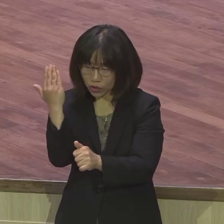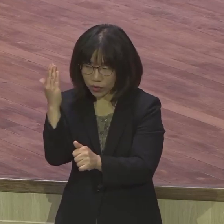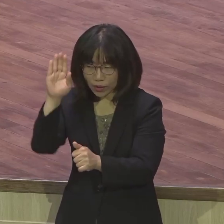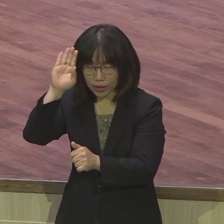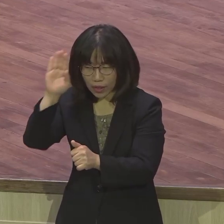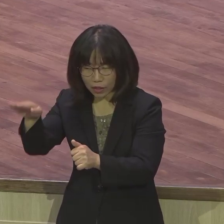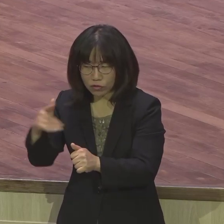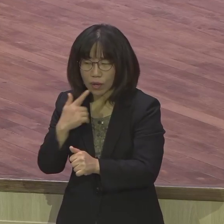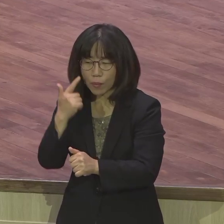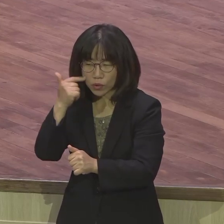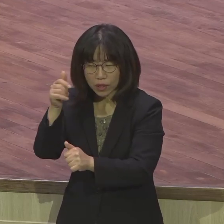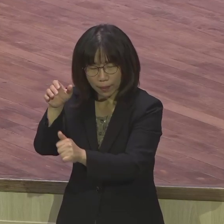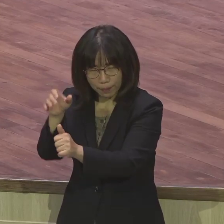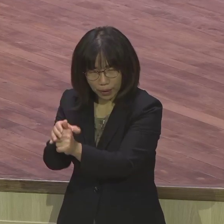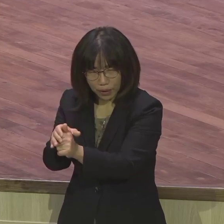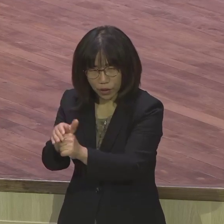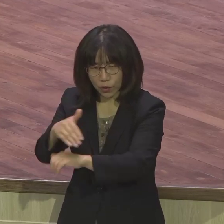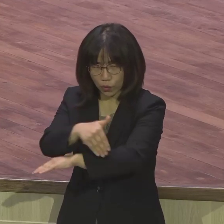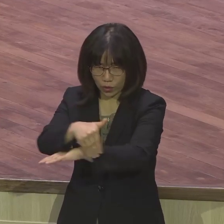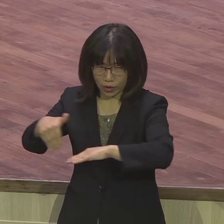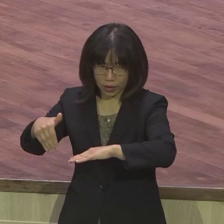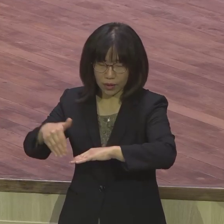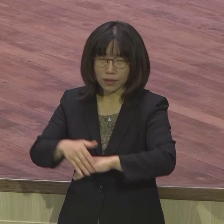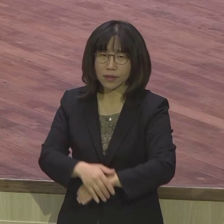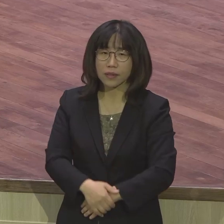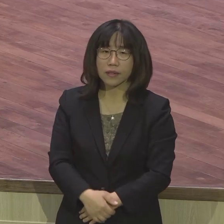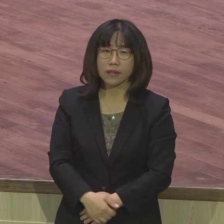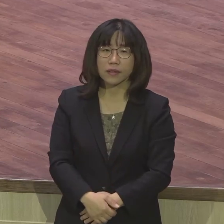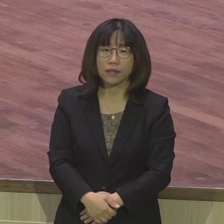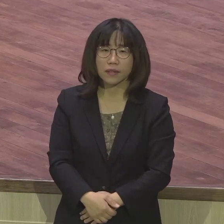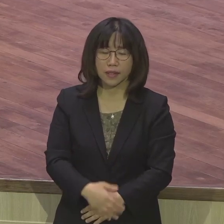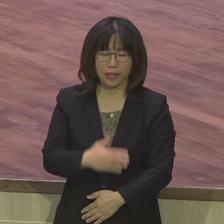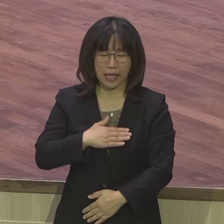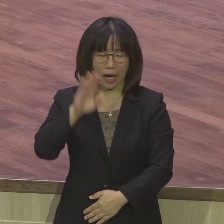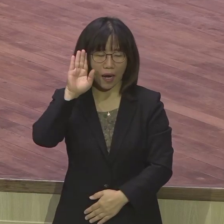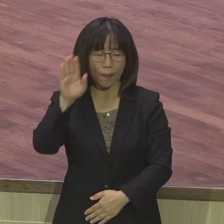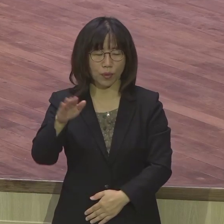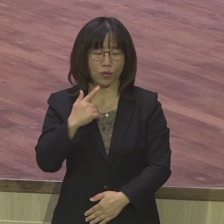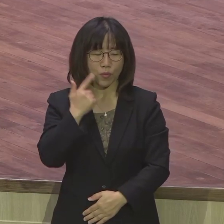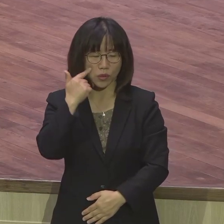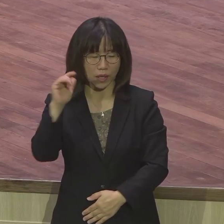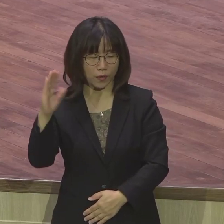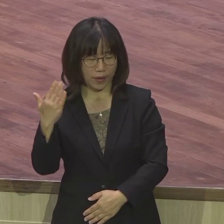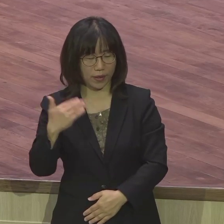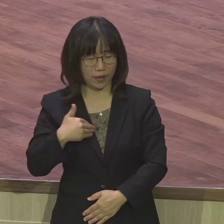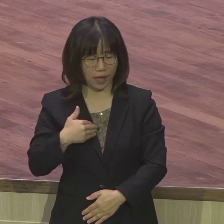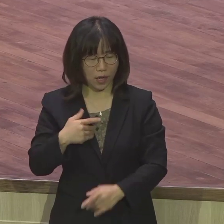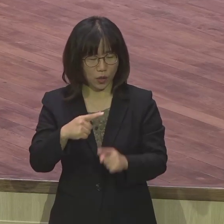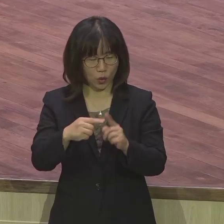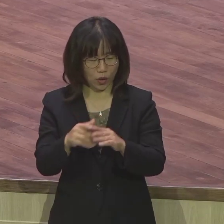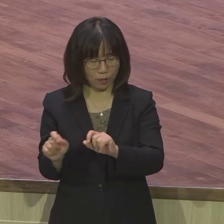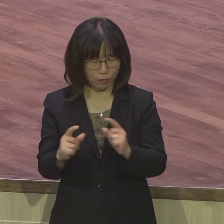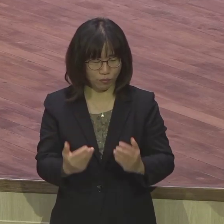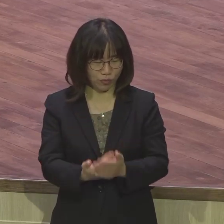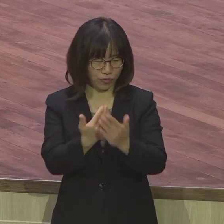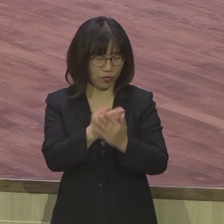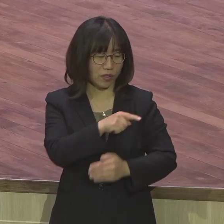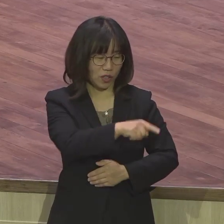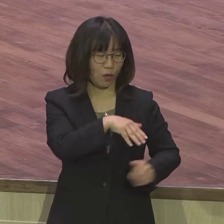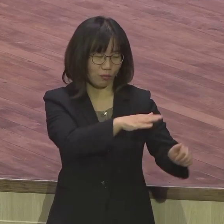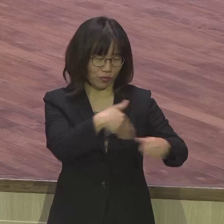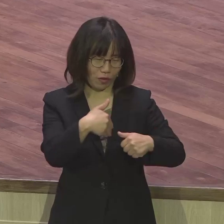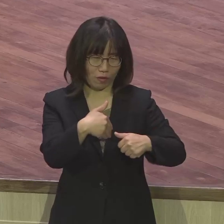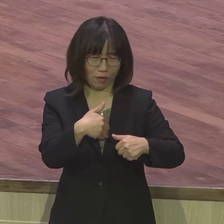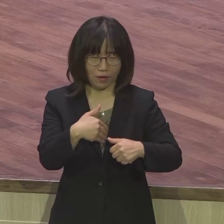목사되면 그걸로 파송될 거예요. 거기 한 열몇 명 모이는데, 수라탄이가. 자기가 목사돼가지고 교회 부흥시키면 나를 부르겠대, 그래서 내가. 그때 되면 나는